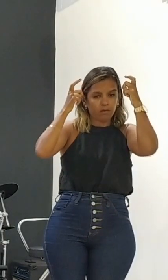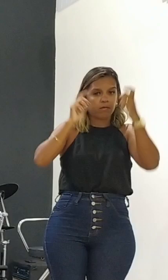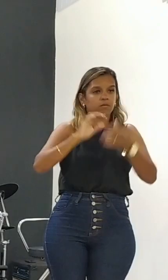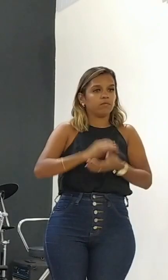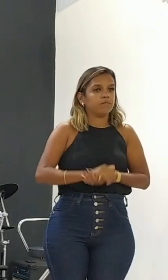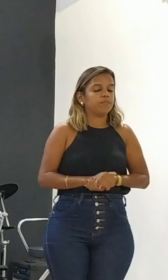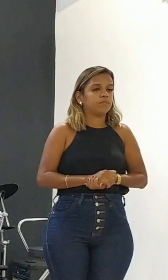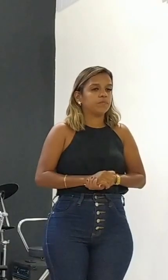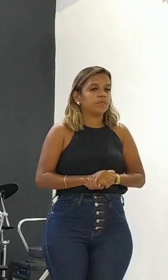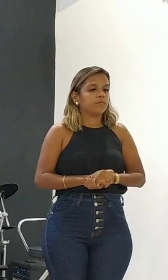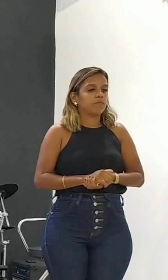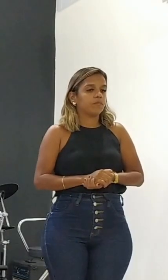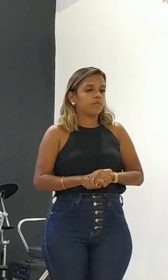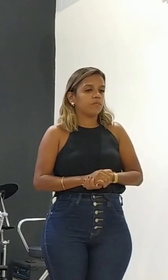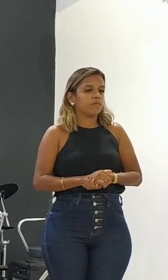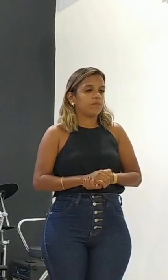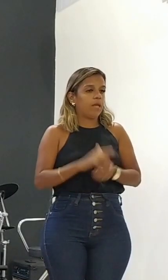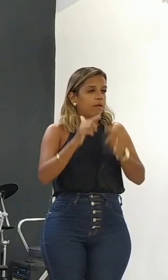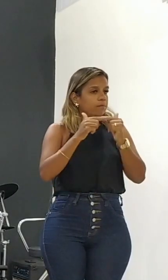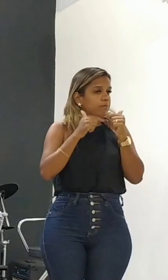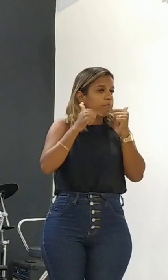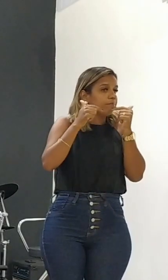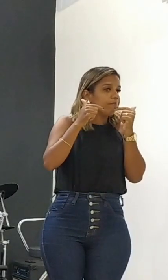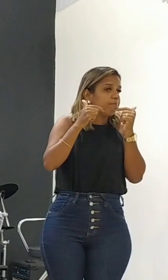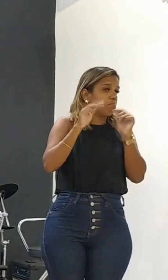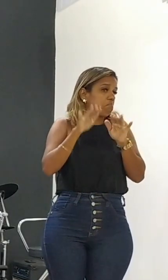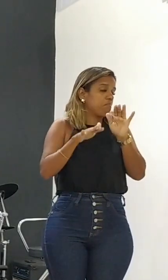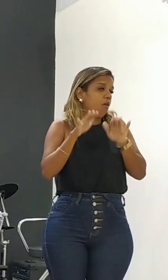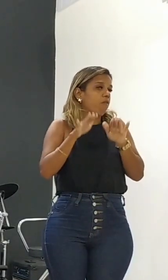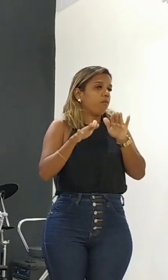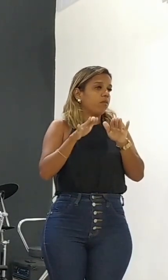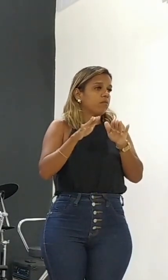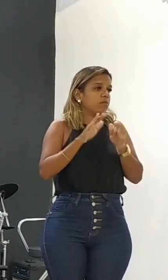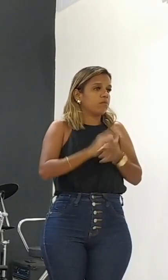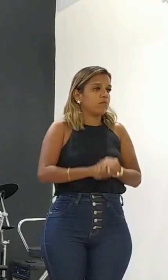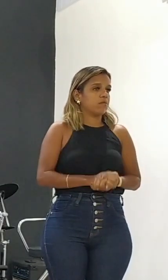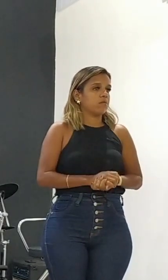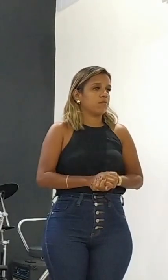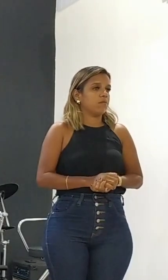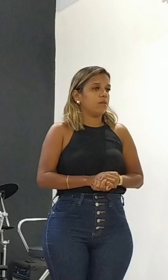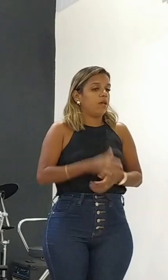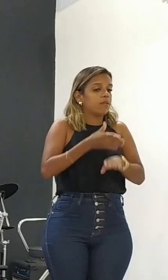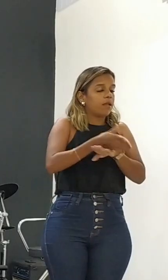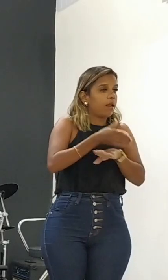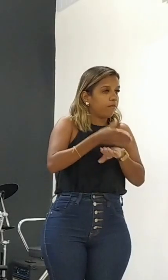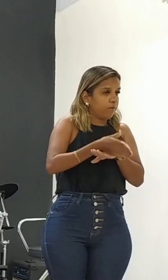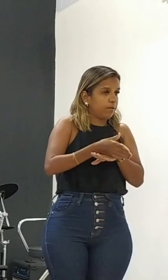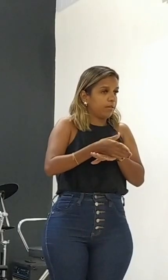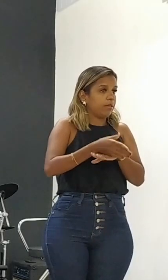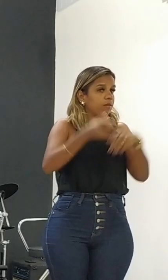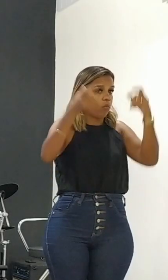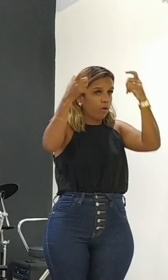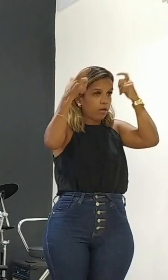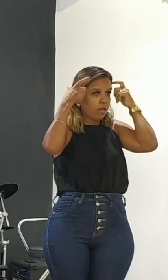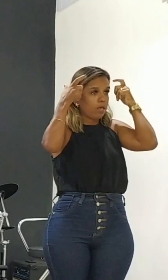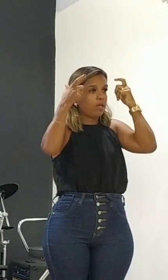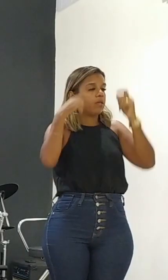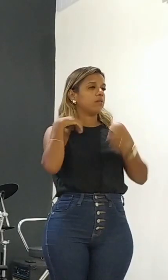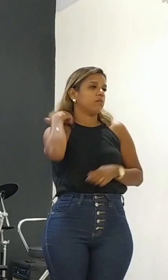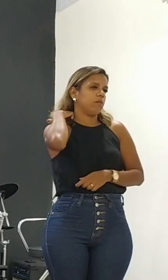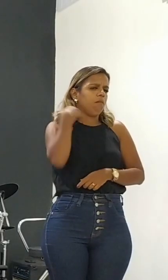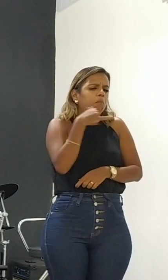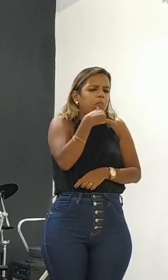com talvez um sorriso no rosto, entrava ali na presença do rei, né,